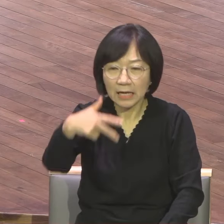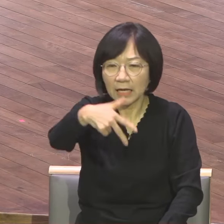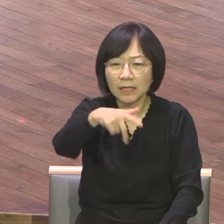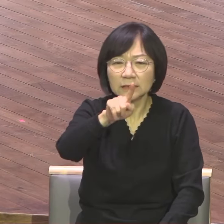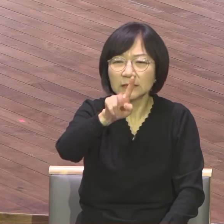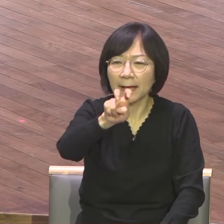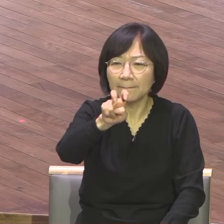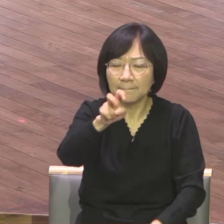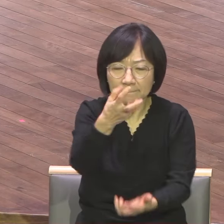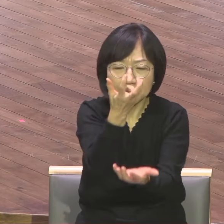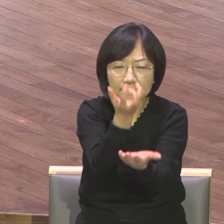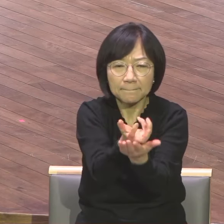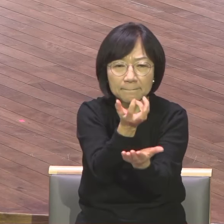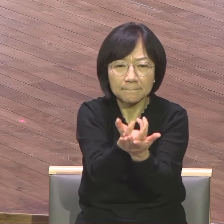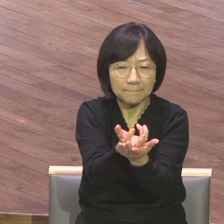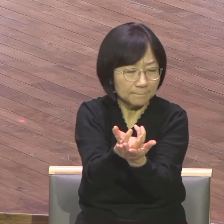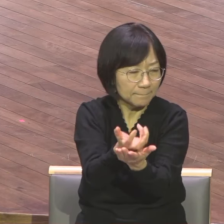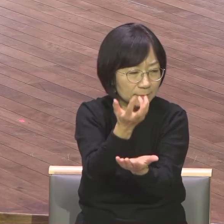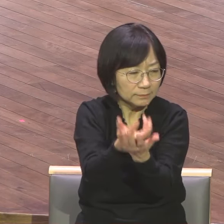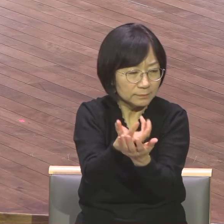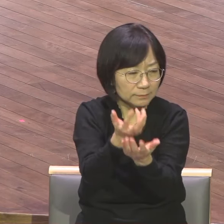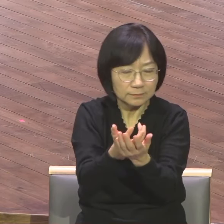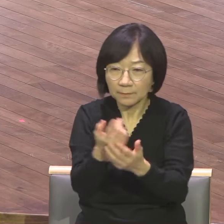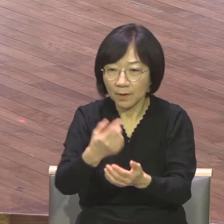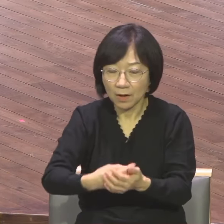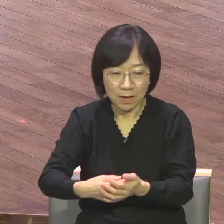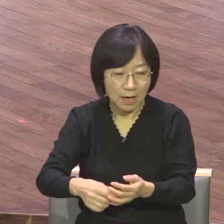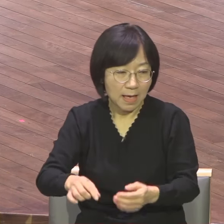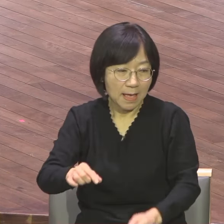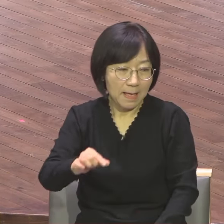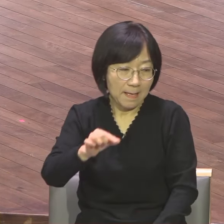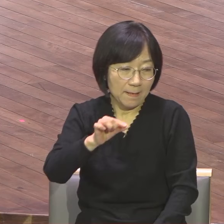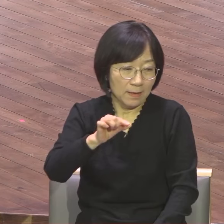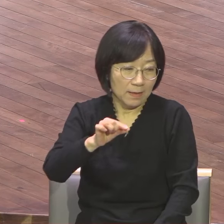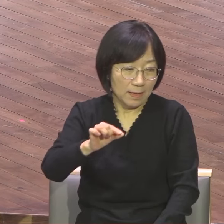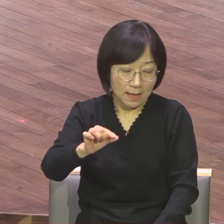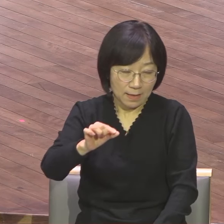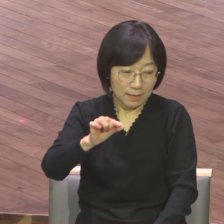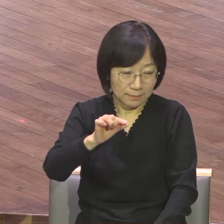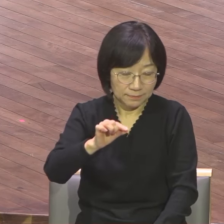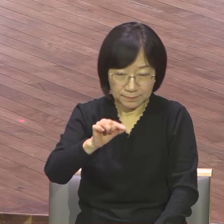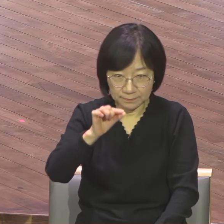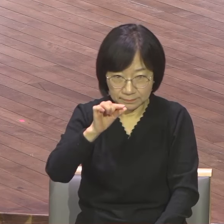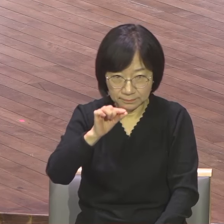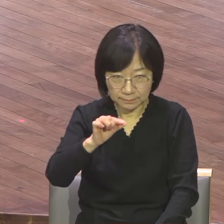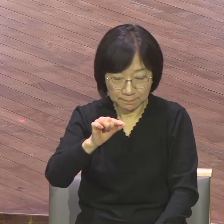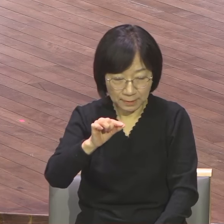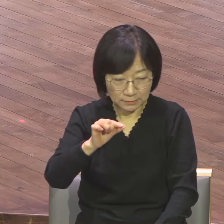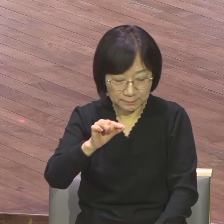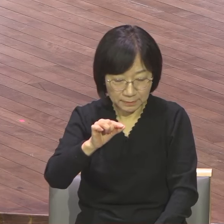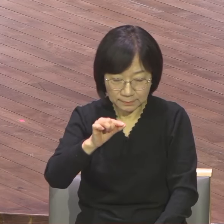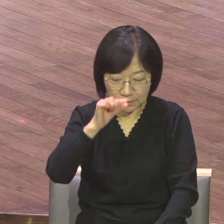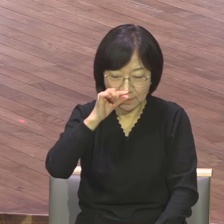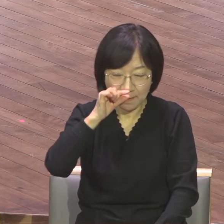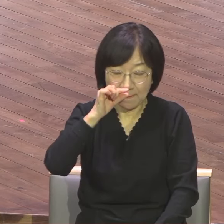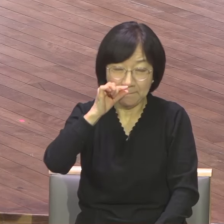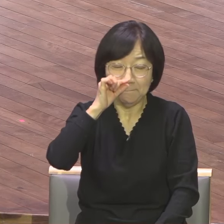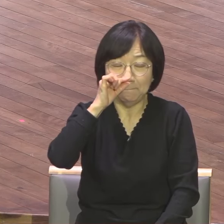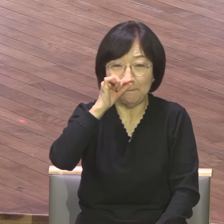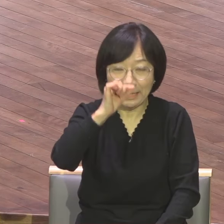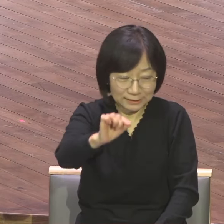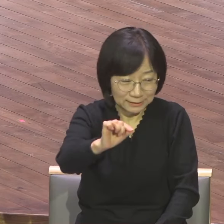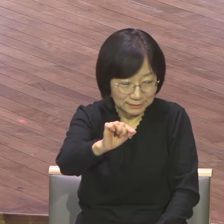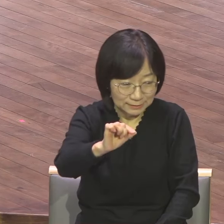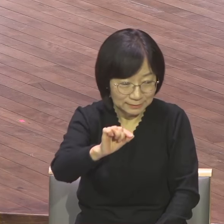이 잠은 바늘 잠자예요. 바늘 잠, 잠은 바늘 잠, 바늘 잠은 한마디로